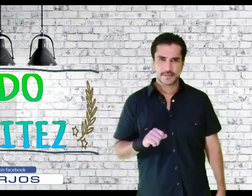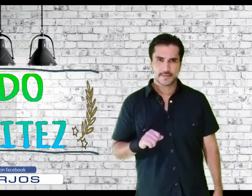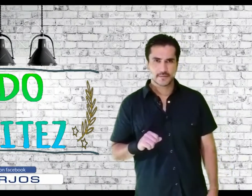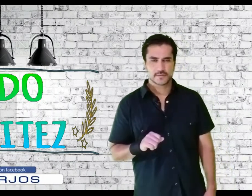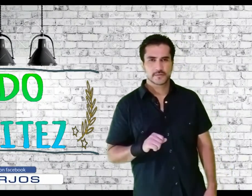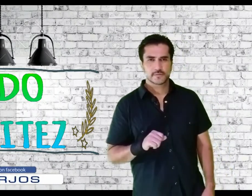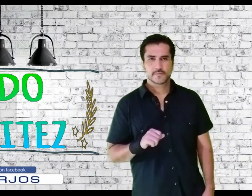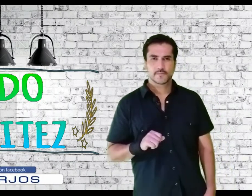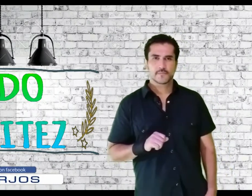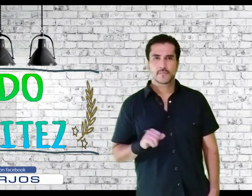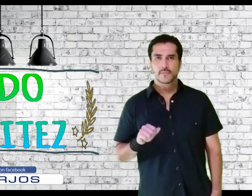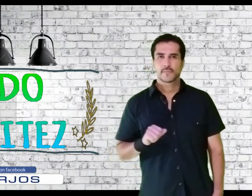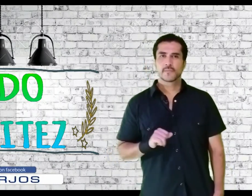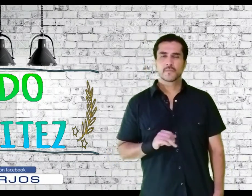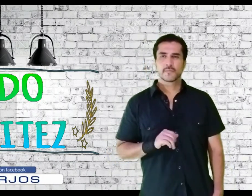Benítez.